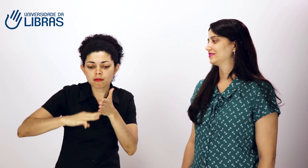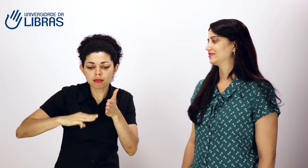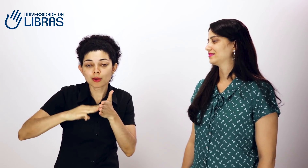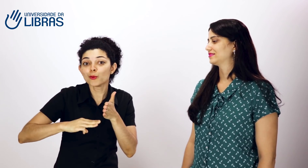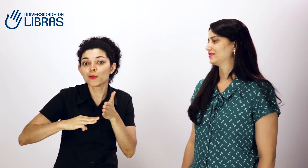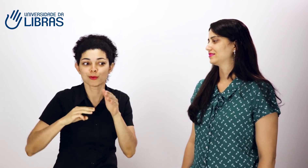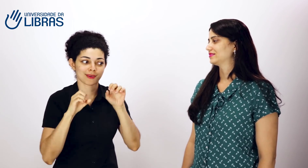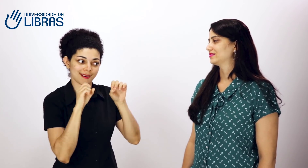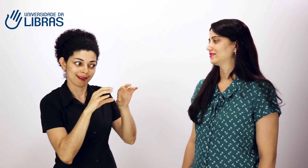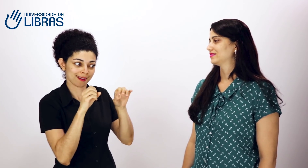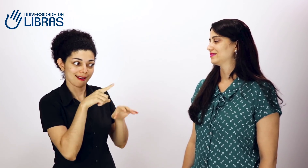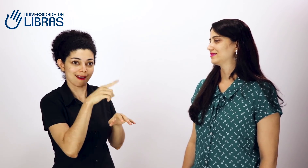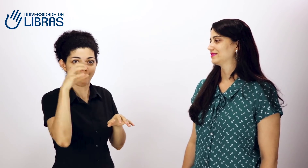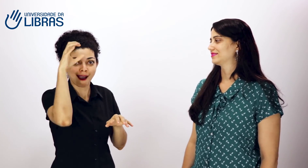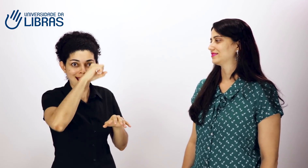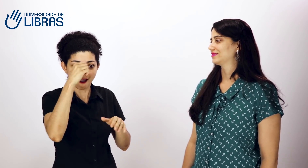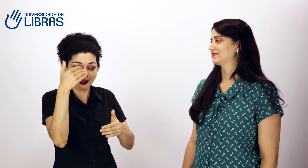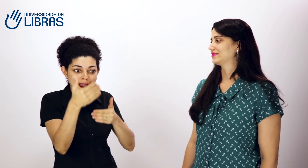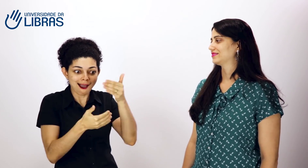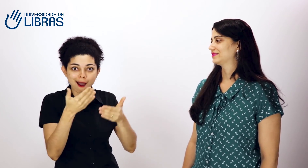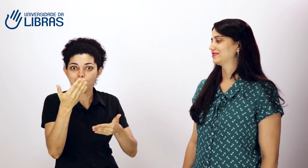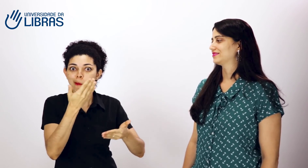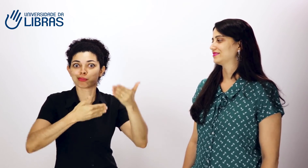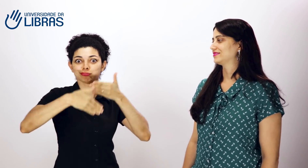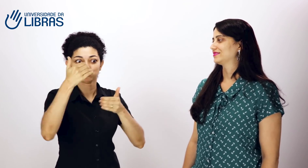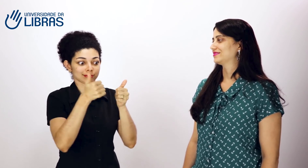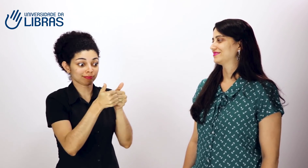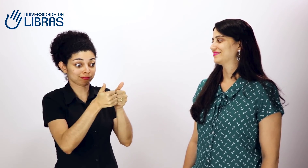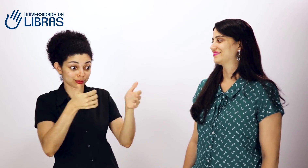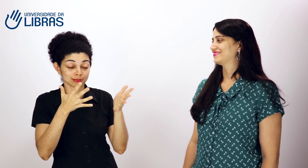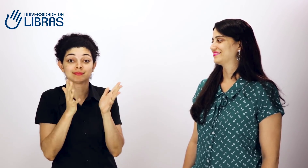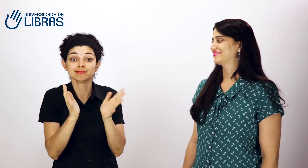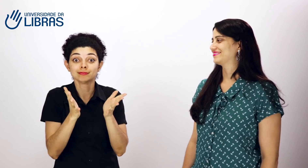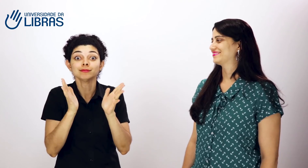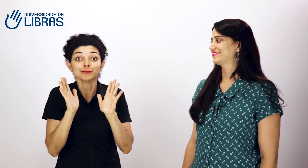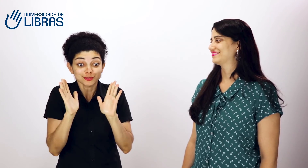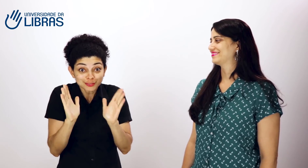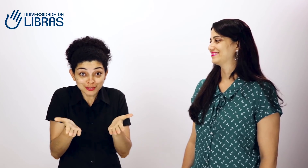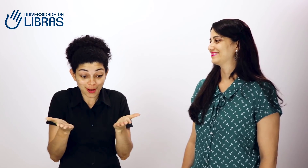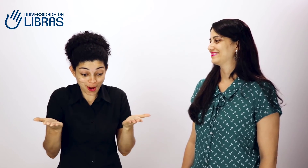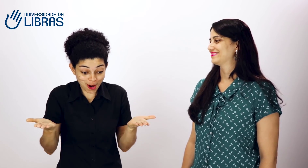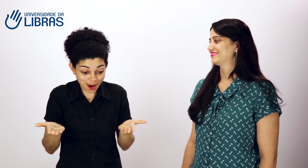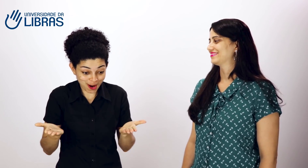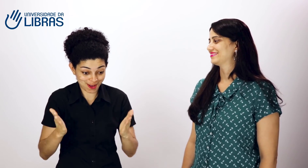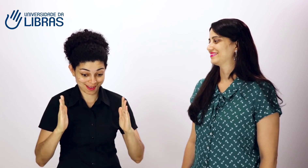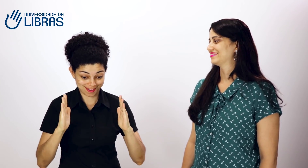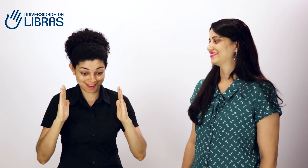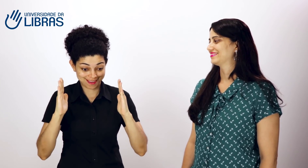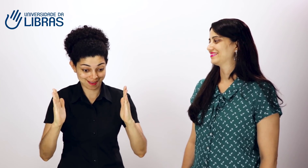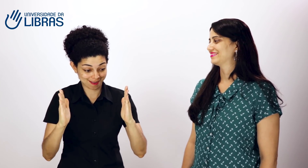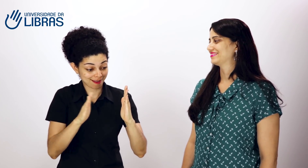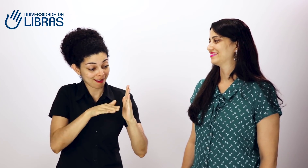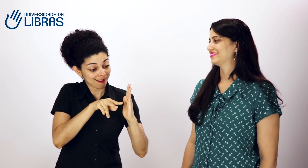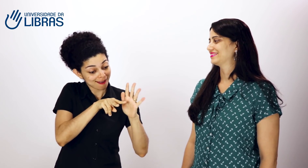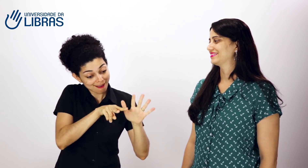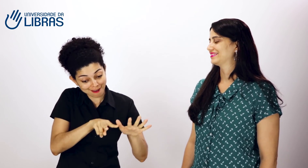Madison ensinarmos a Luana a Libras aplicando um método inovador, diferente, para alcançar a fluência na Libras em